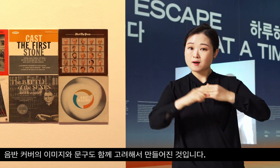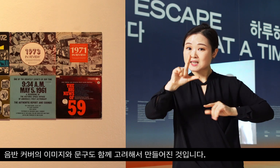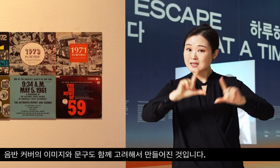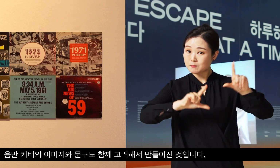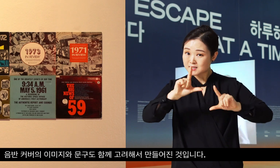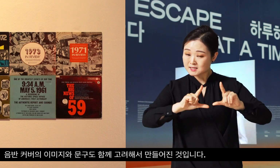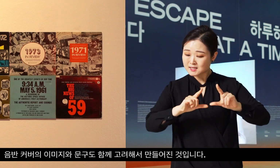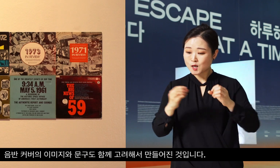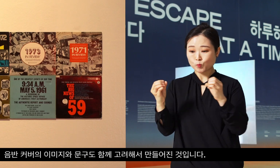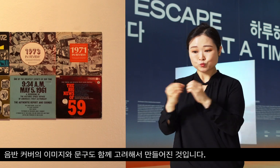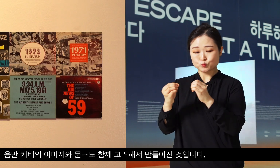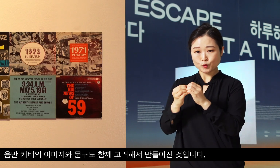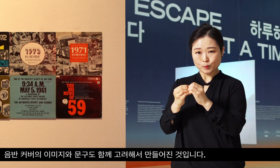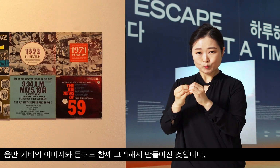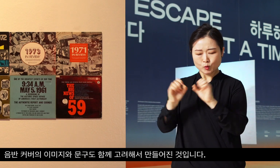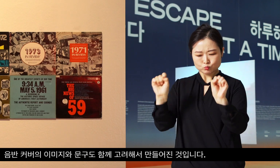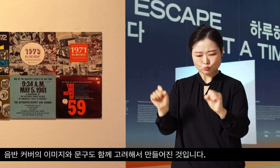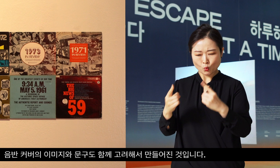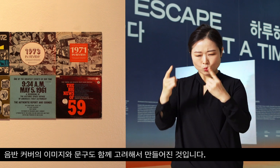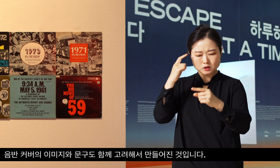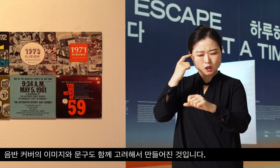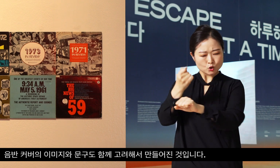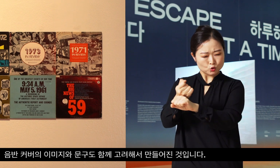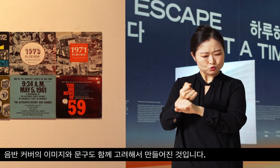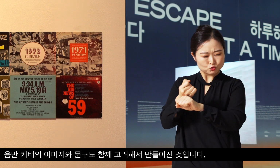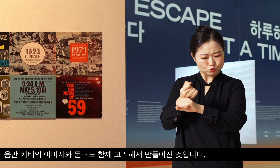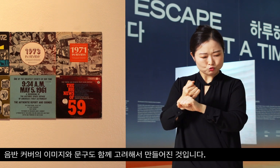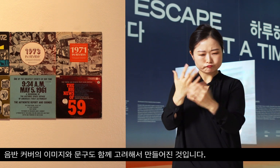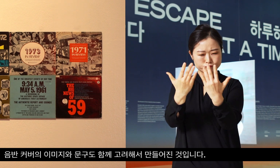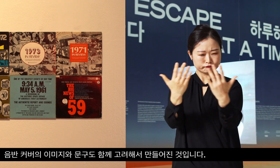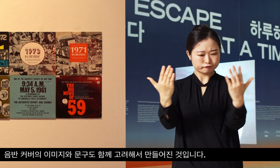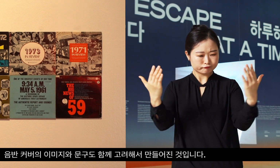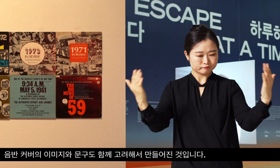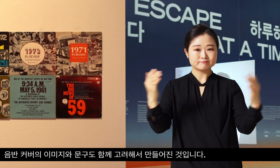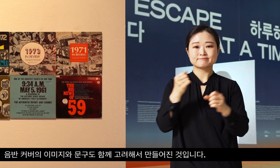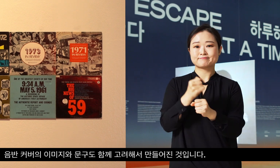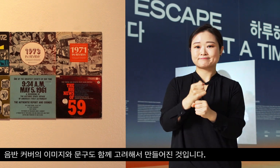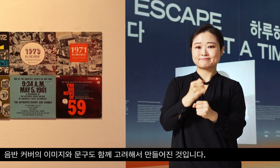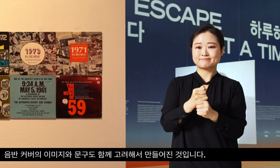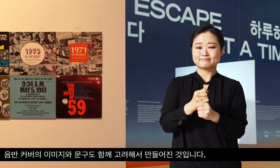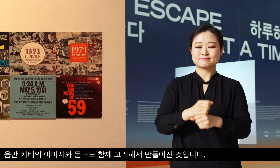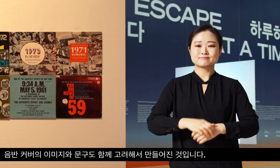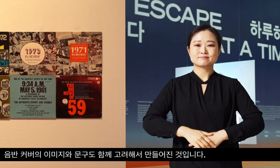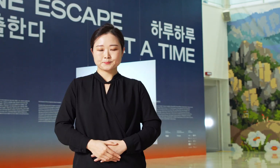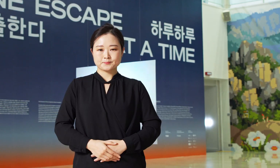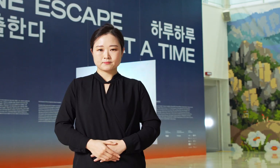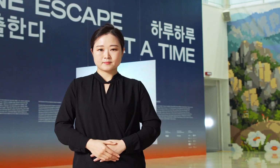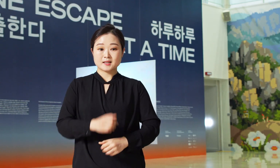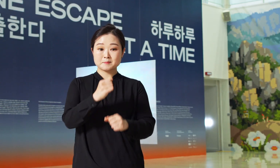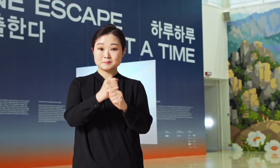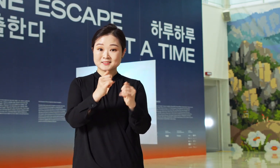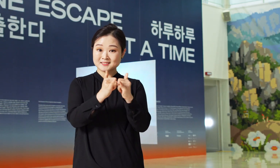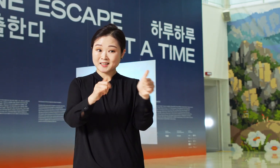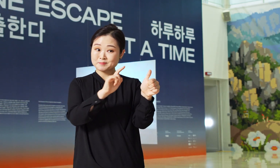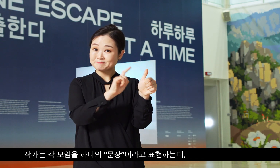함께 고려해서 만들어진 것입니다.